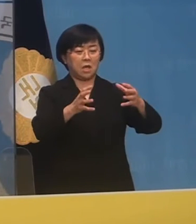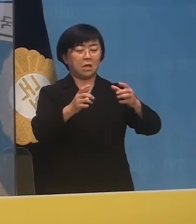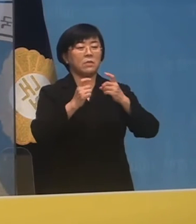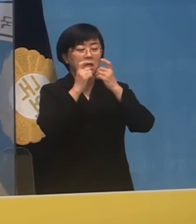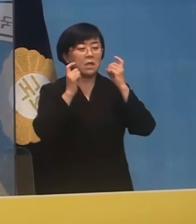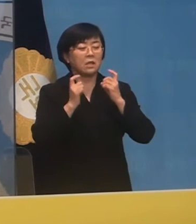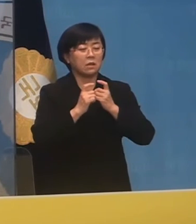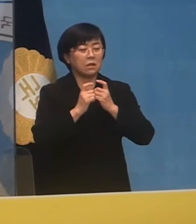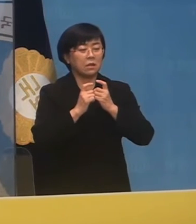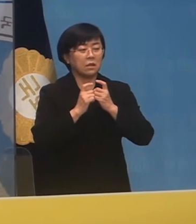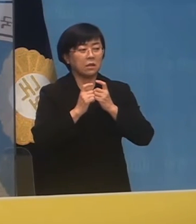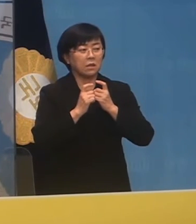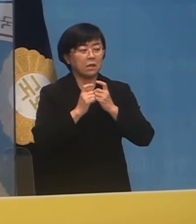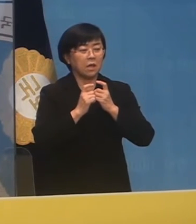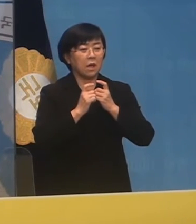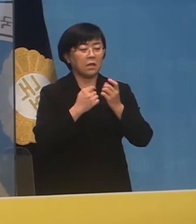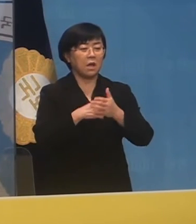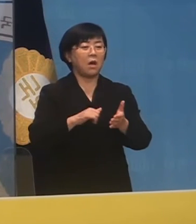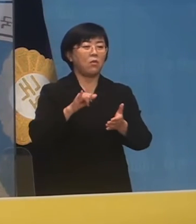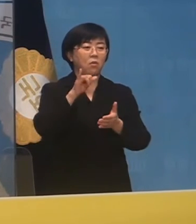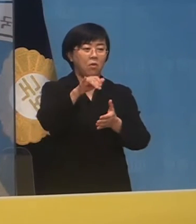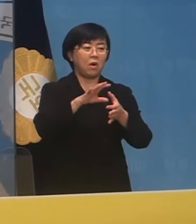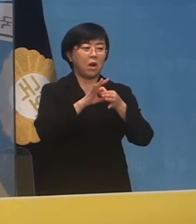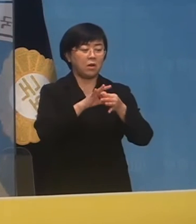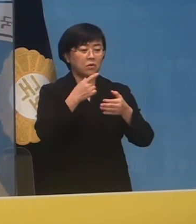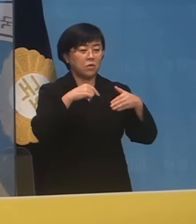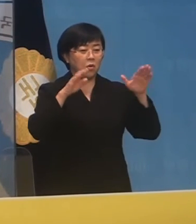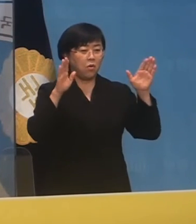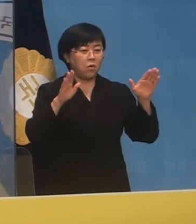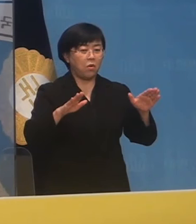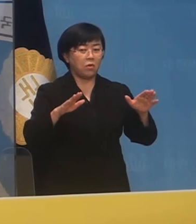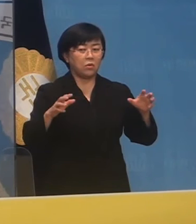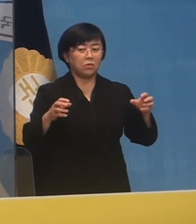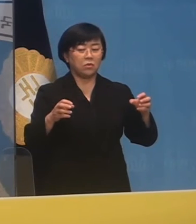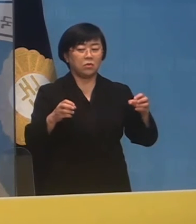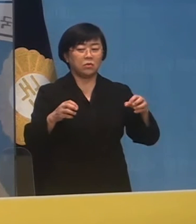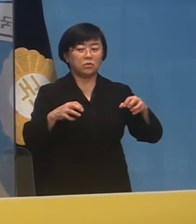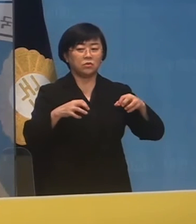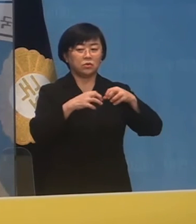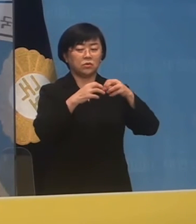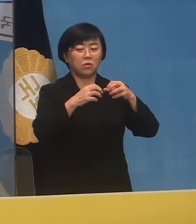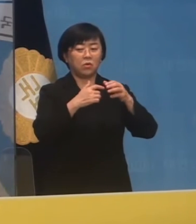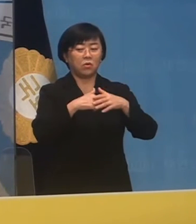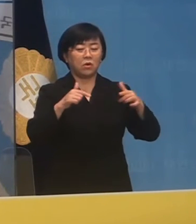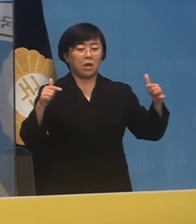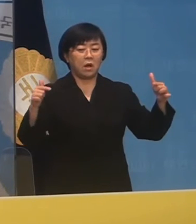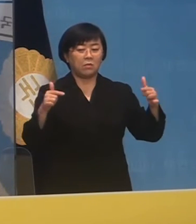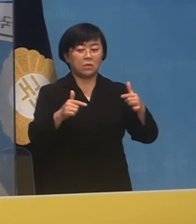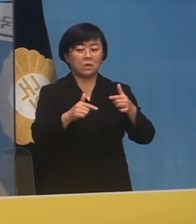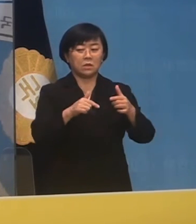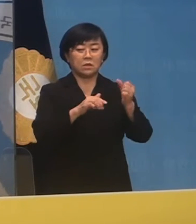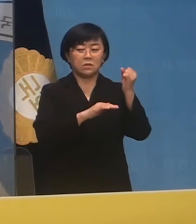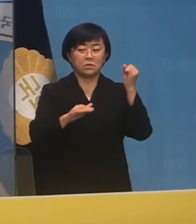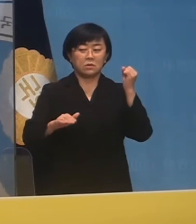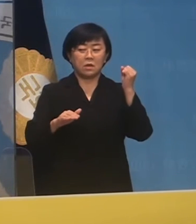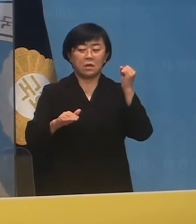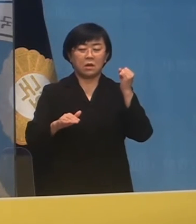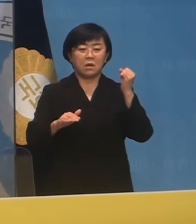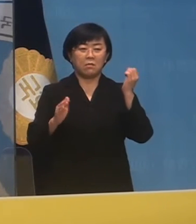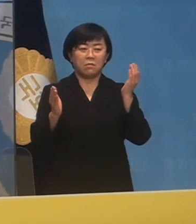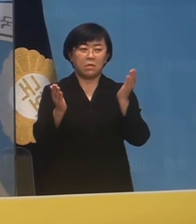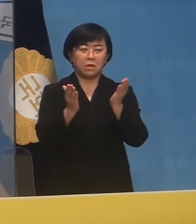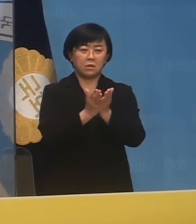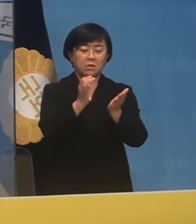국제민간항공협약에 따라 고시한 조류 및 야생동물 충돌 위험 감소에 관한 기준에 따르면